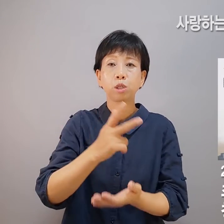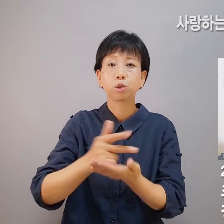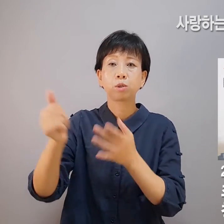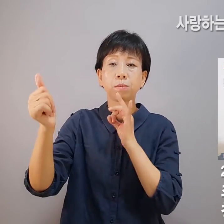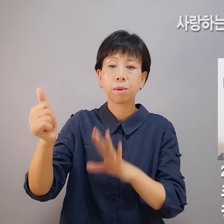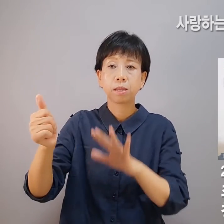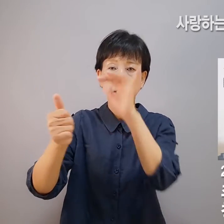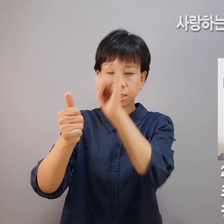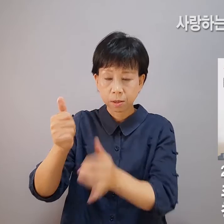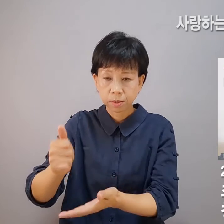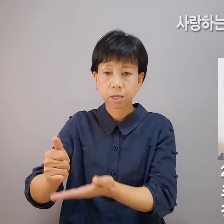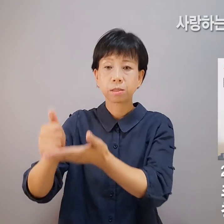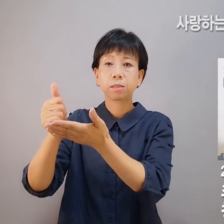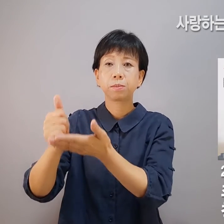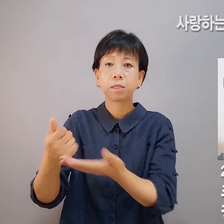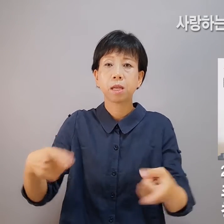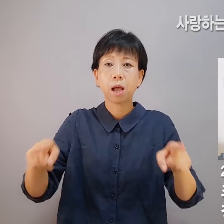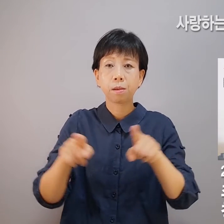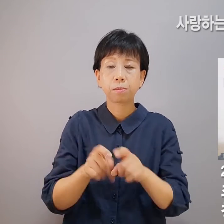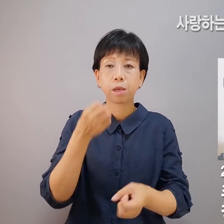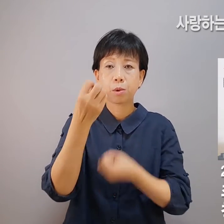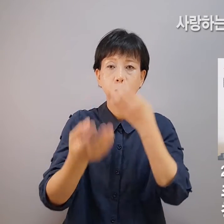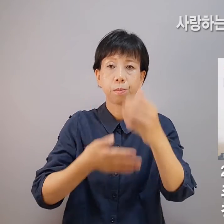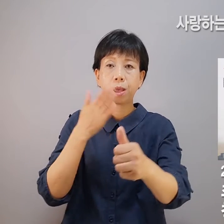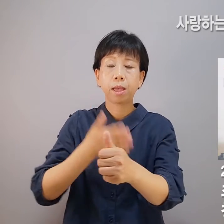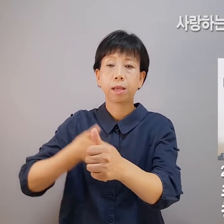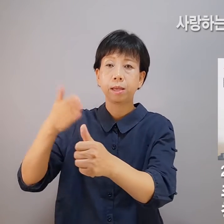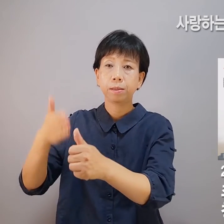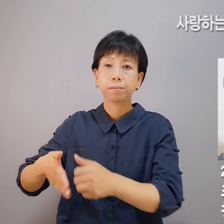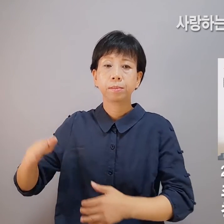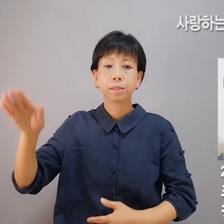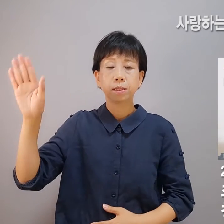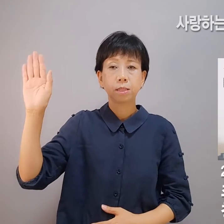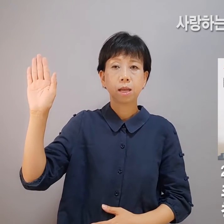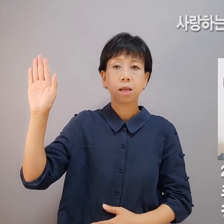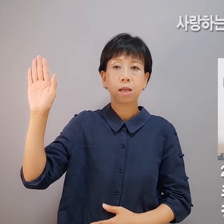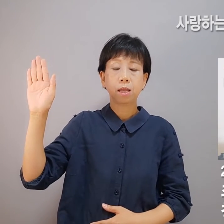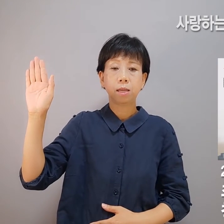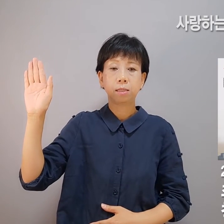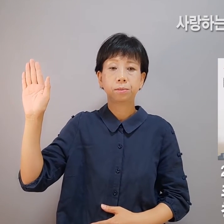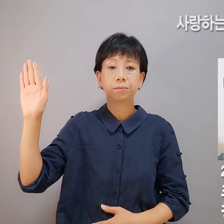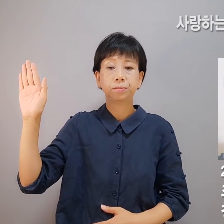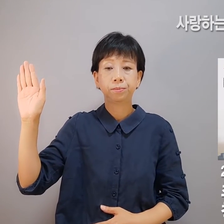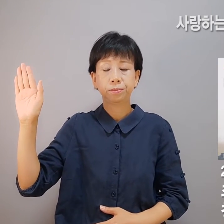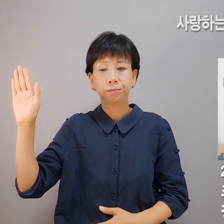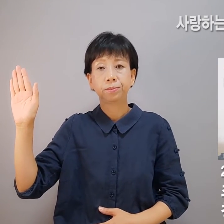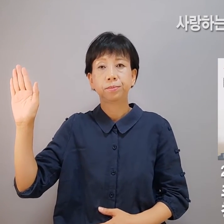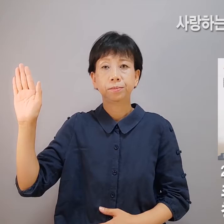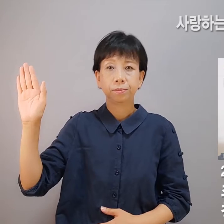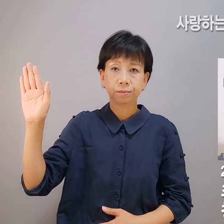주님만을 섬기겠습니다. 우리 같이 고백하겠습니다.